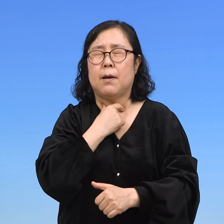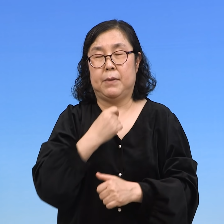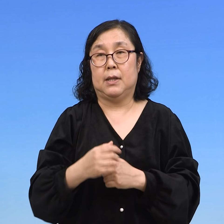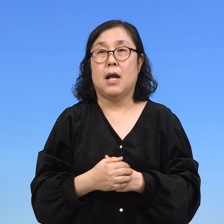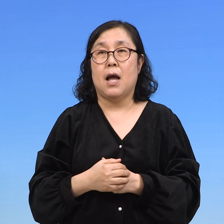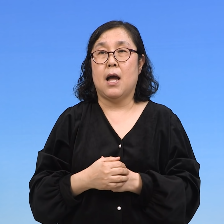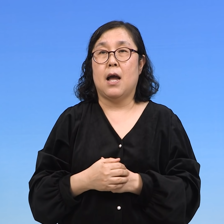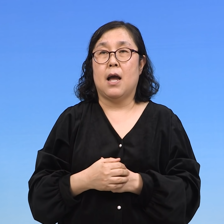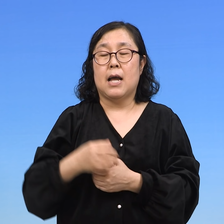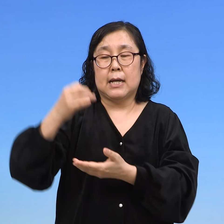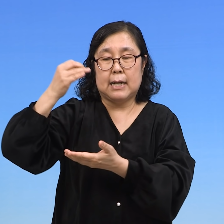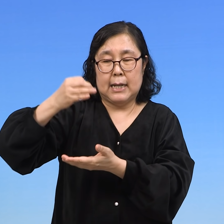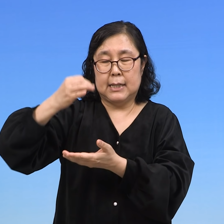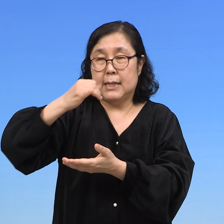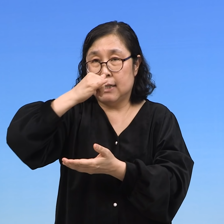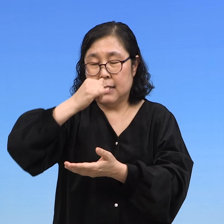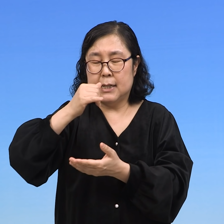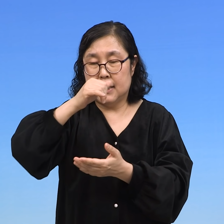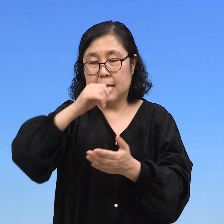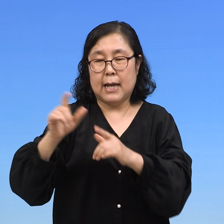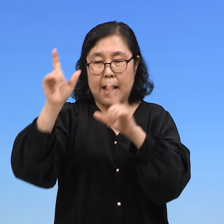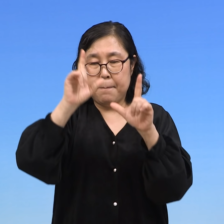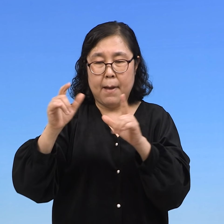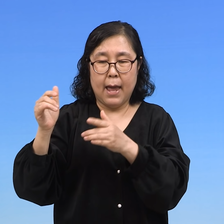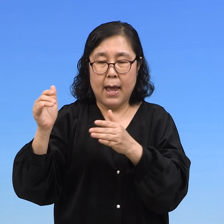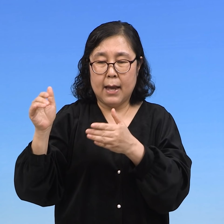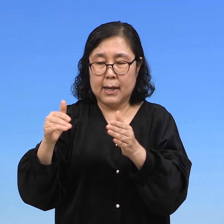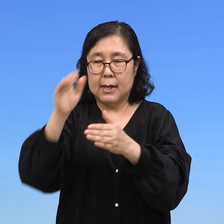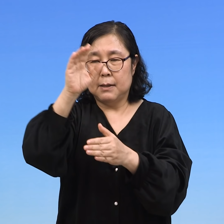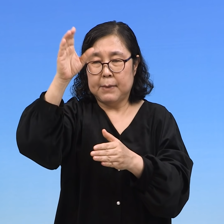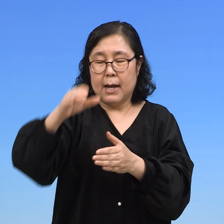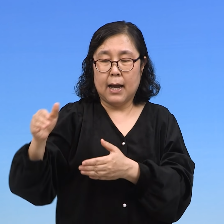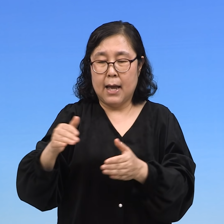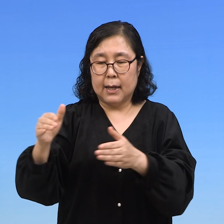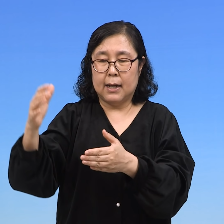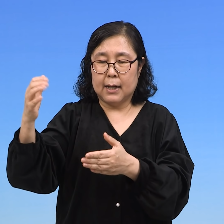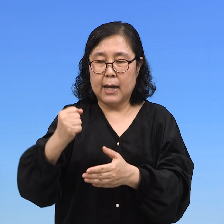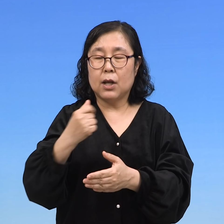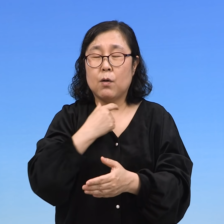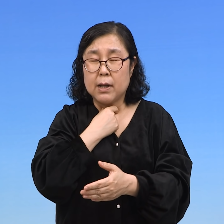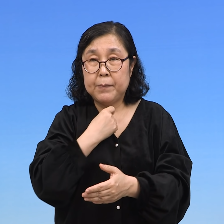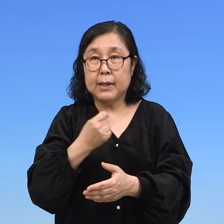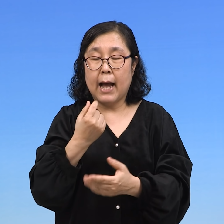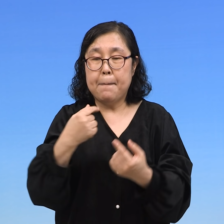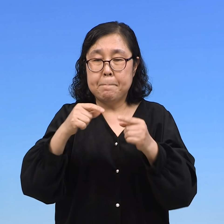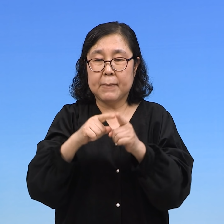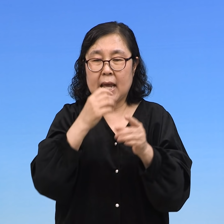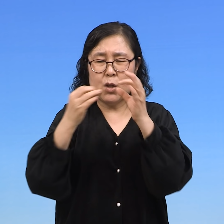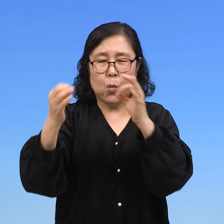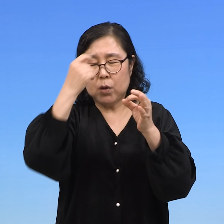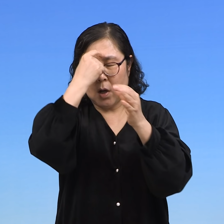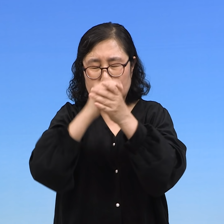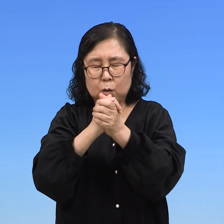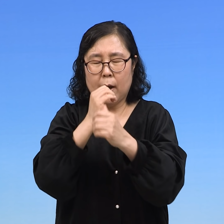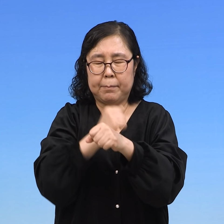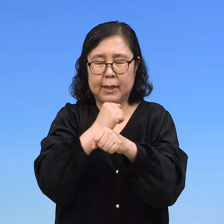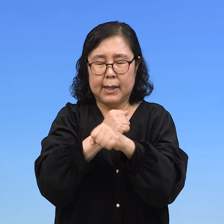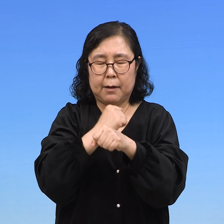아버지 같이 있는 인생의 길을 십자가의 길을 걸어가기를 원합니다 우리 한 목소리로 통성으로 같이 합심해서